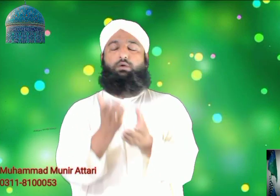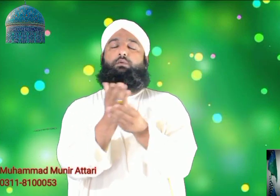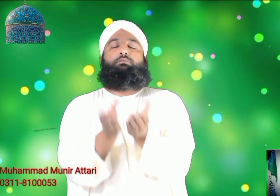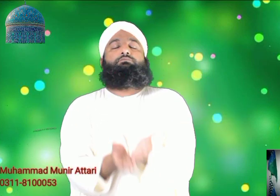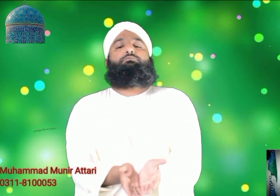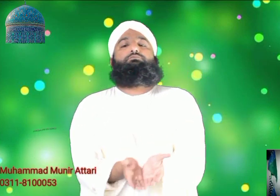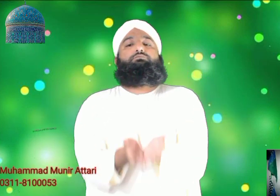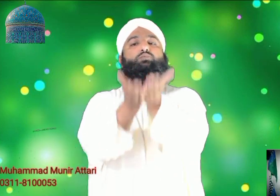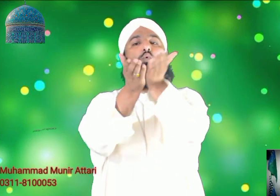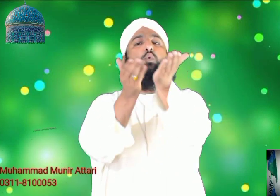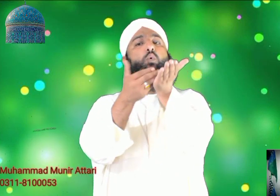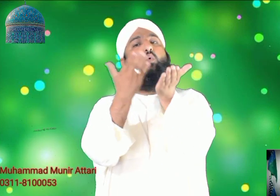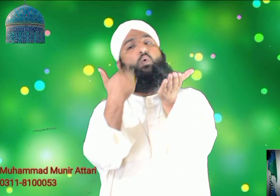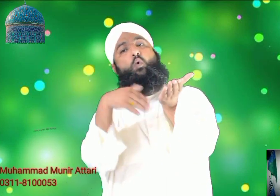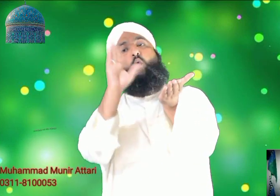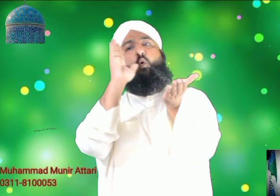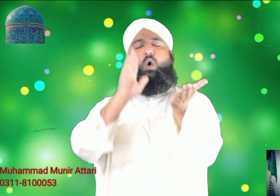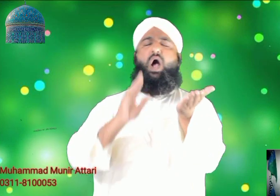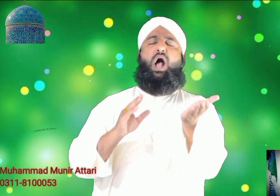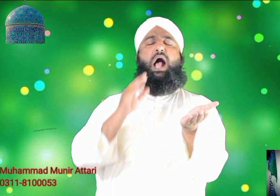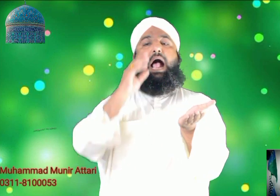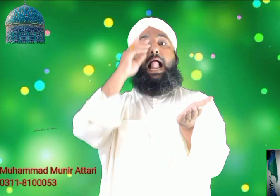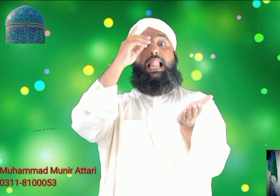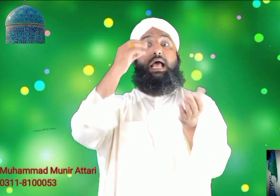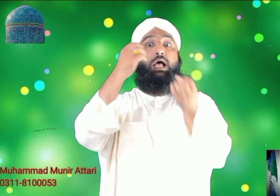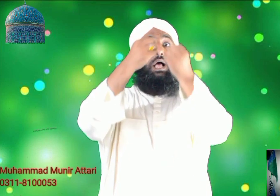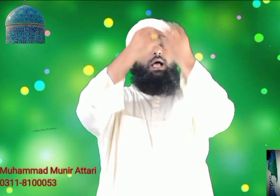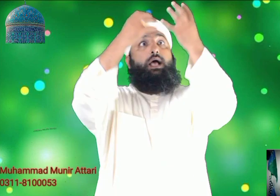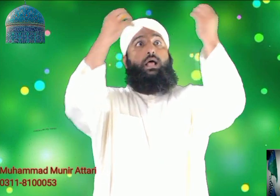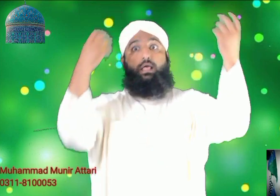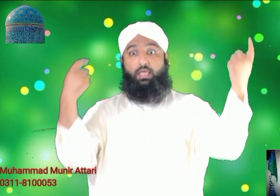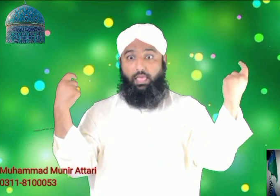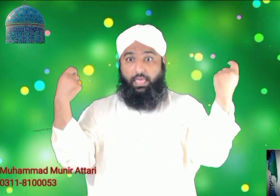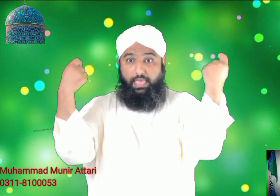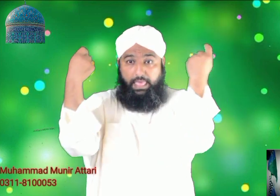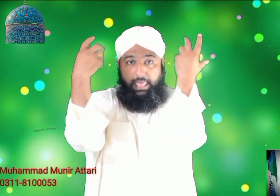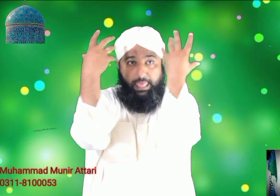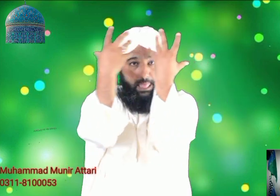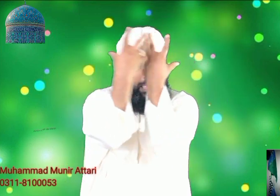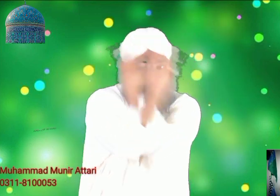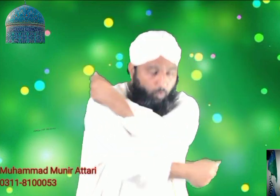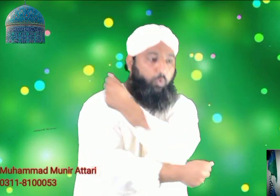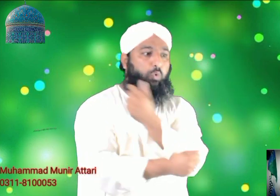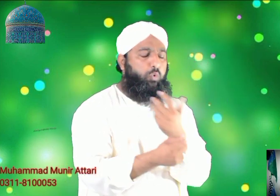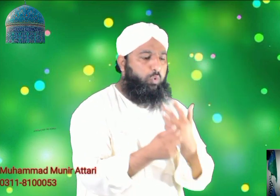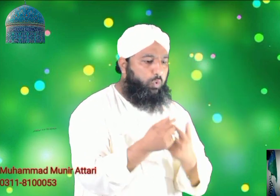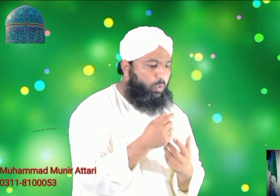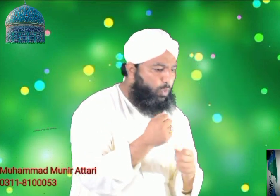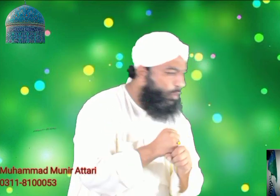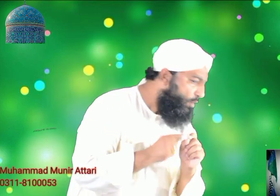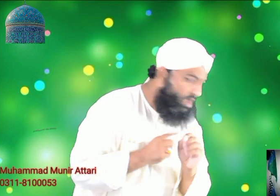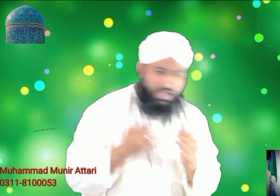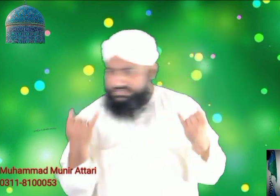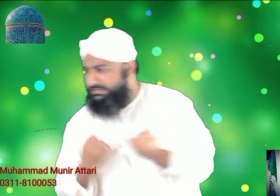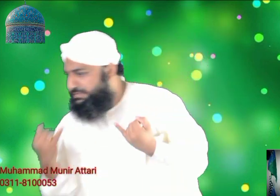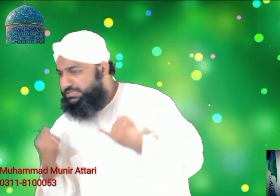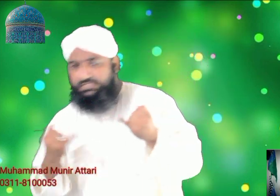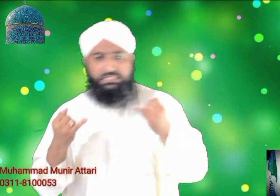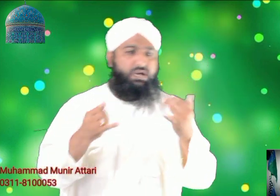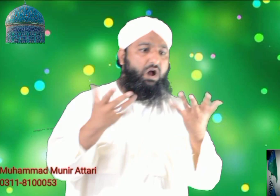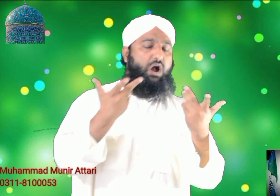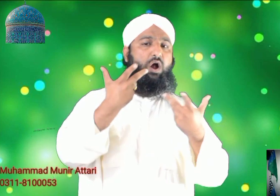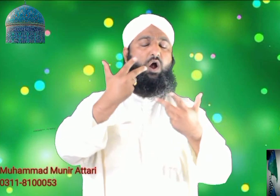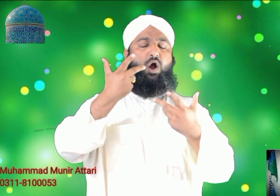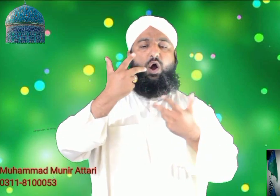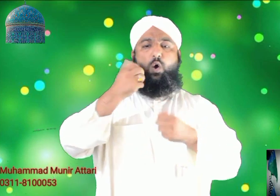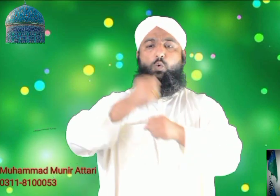اس وقت آپ کو ایسا نور ڈھانپ لیتا کہ آپ نظروں سے غائب ہو جاتے۔ کہتے یہاں تک کہ نماز فجر کے لیے در